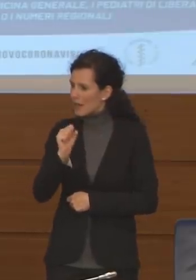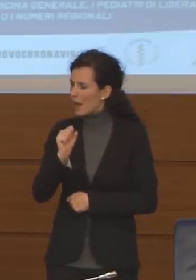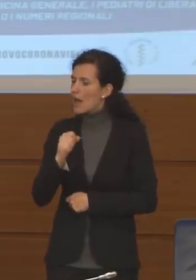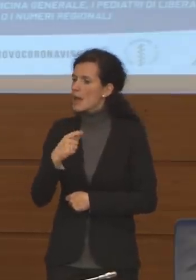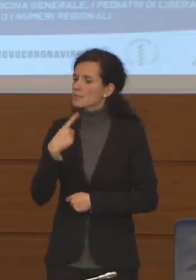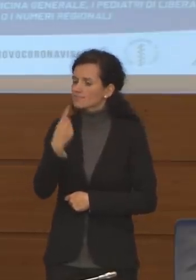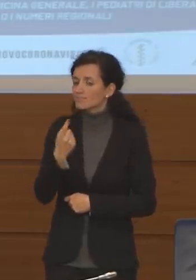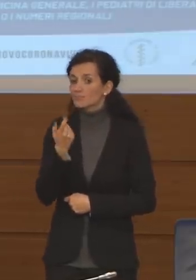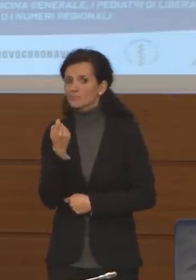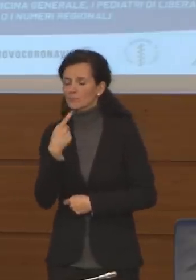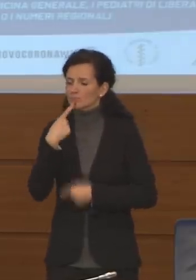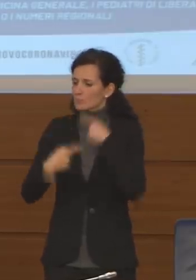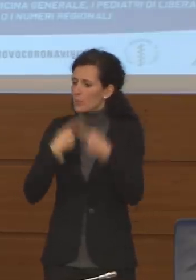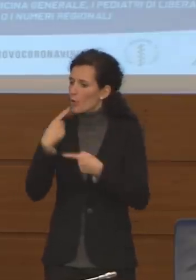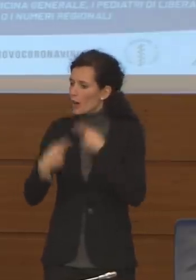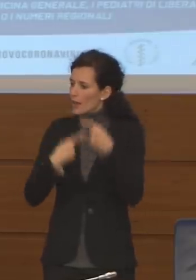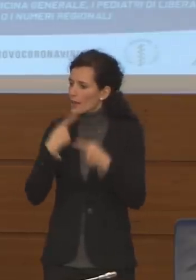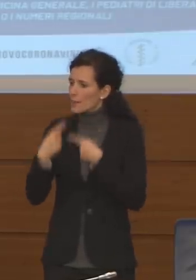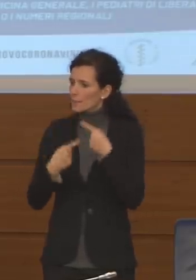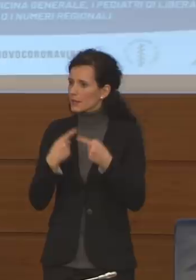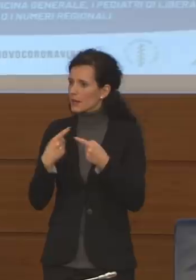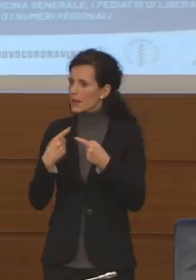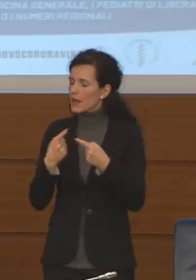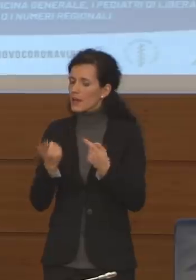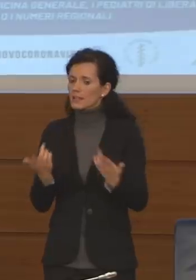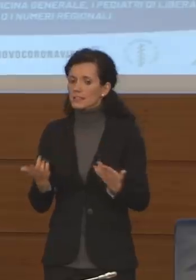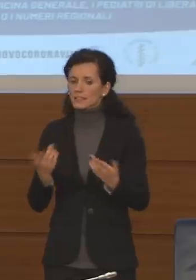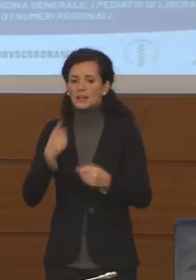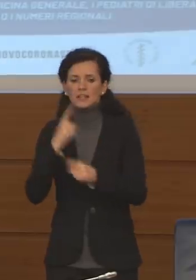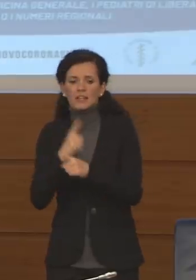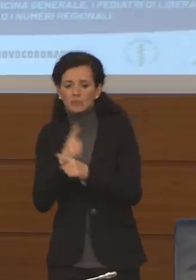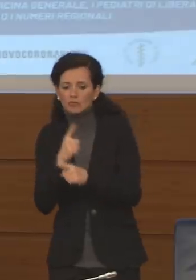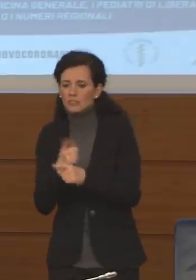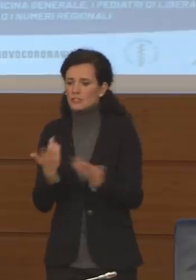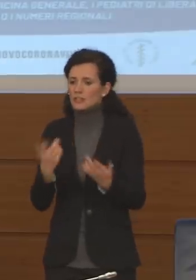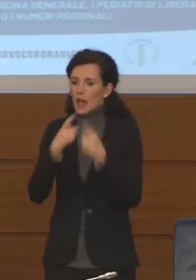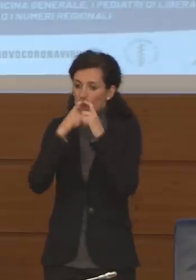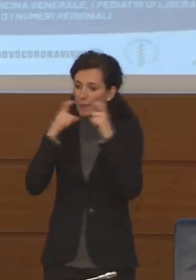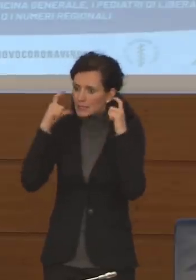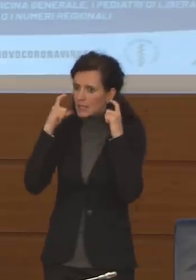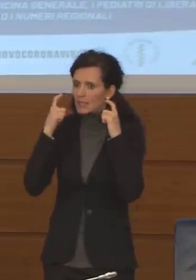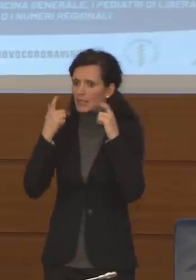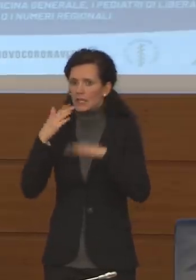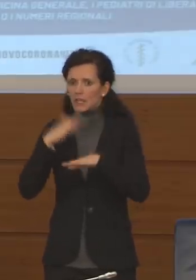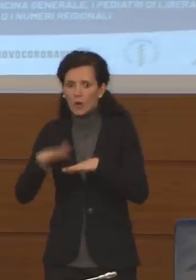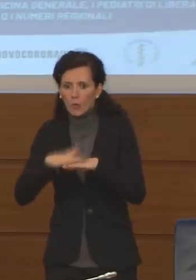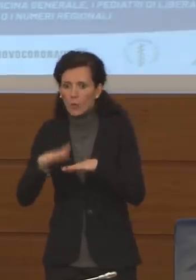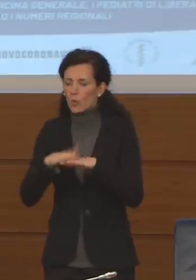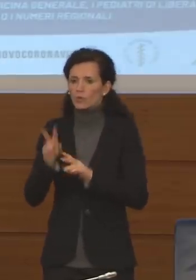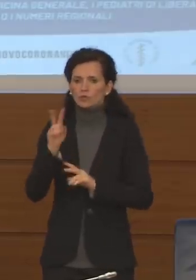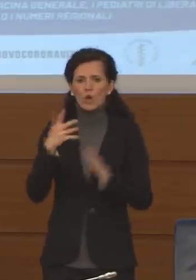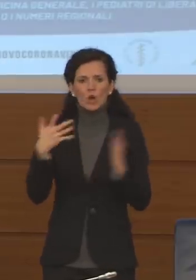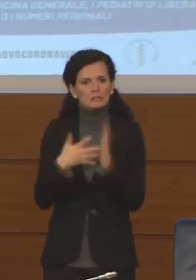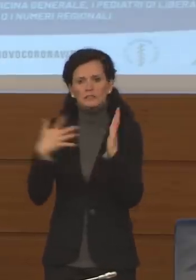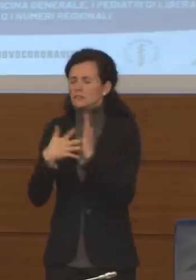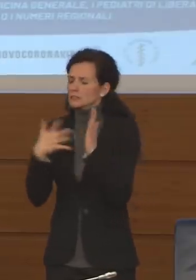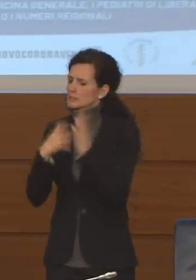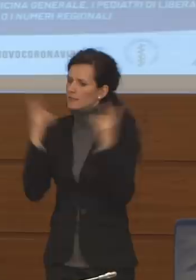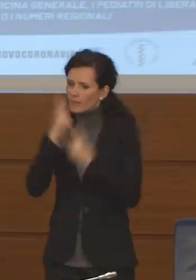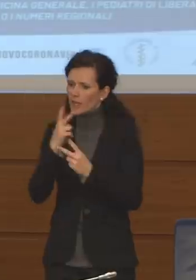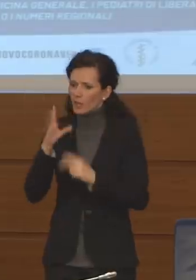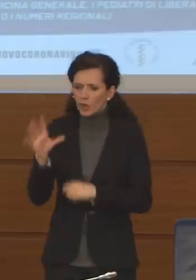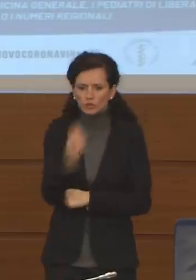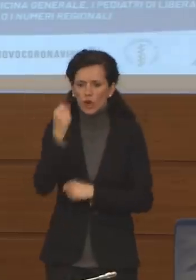polemizzato dicendo sulla necessità di mascherine sulla difficoltà di reperire voi come